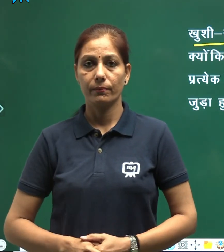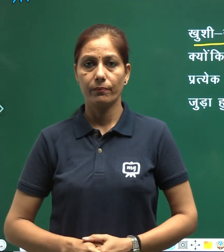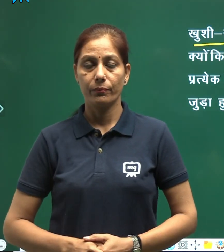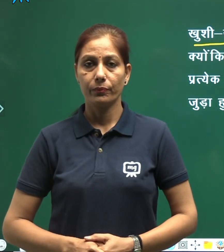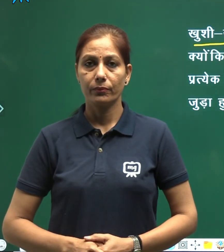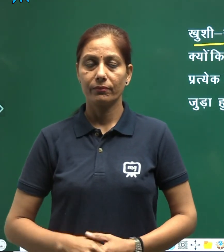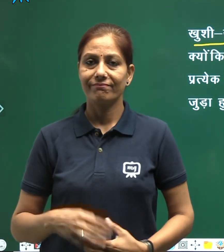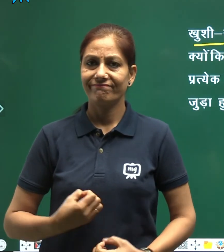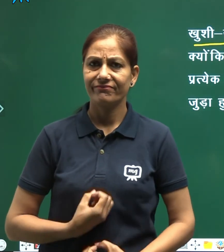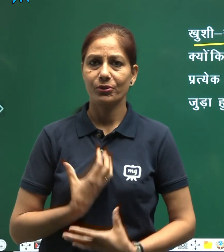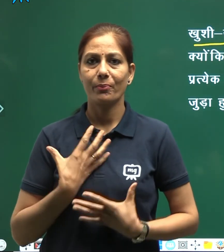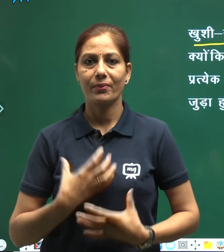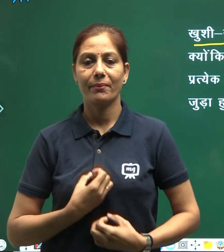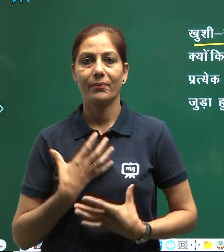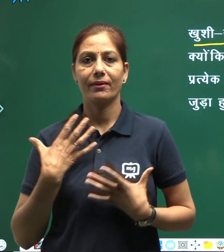खुशी खुशी